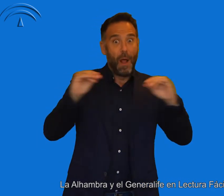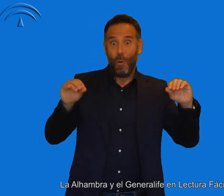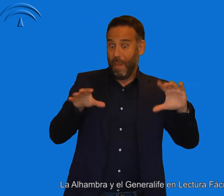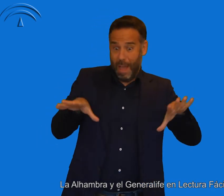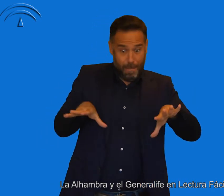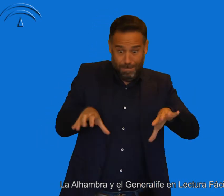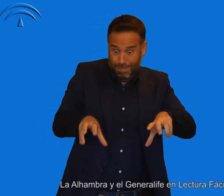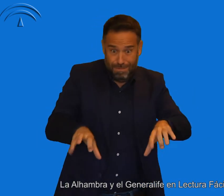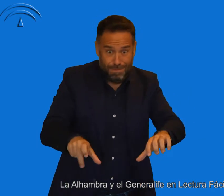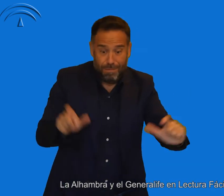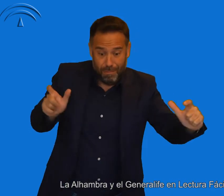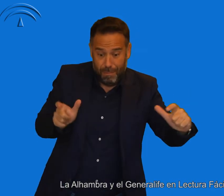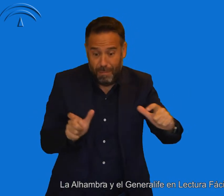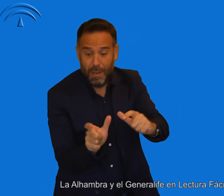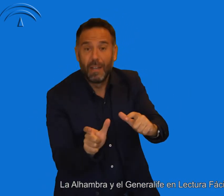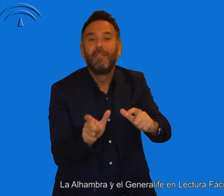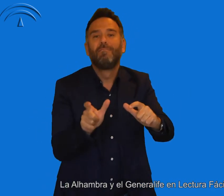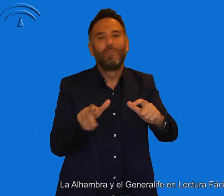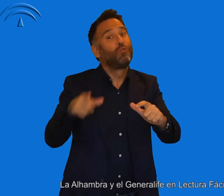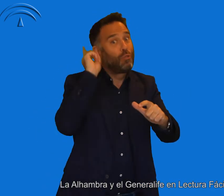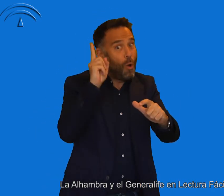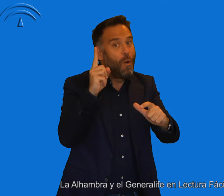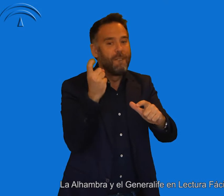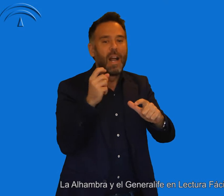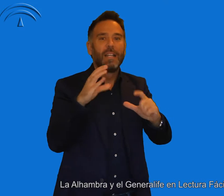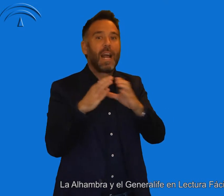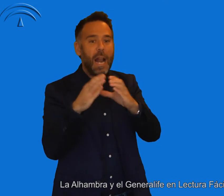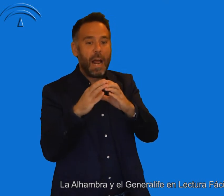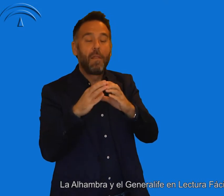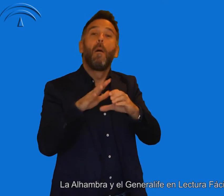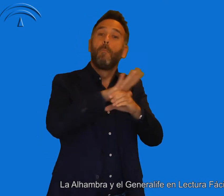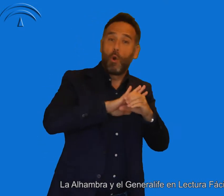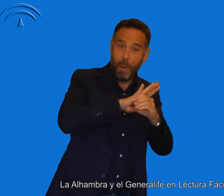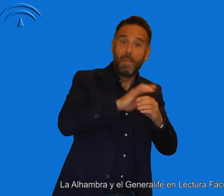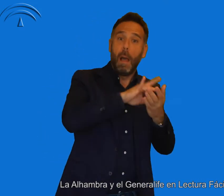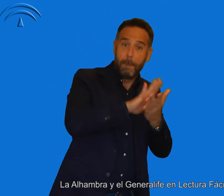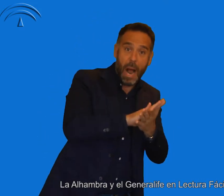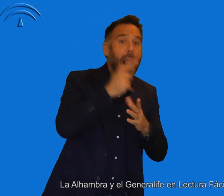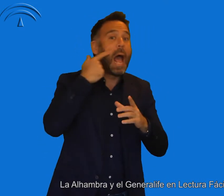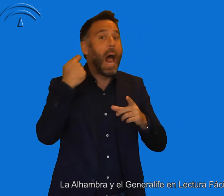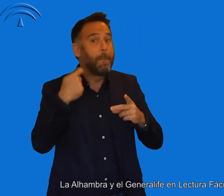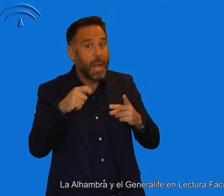Solo quedó el reino nazarí de Granada, las provincias de Málaga, Granada y